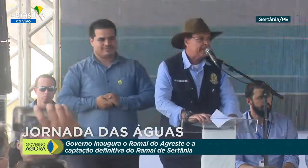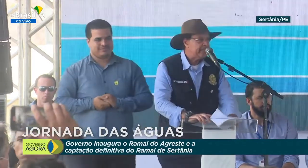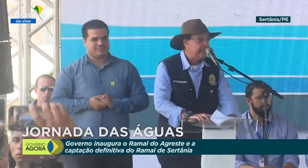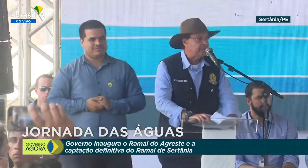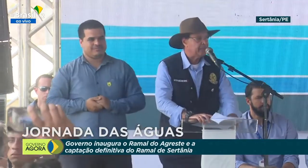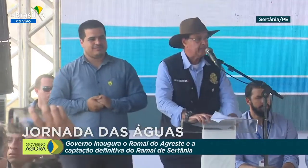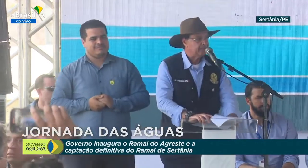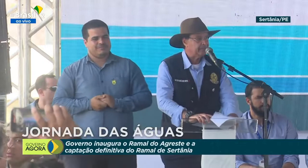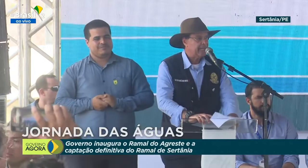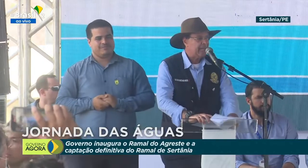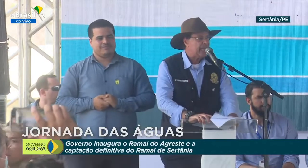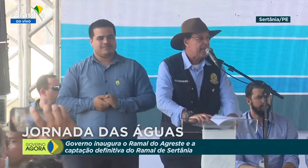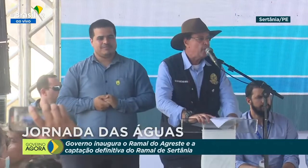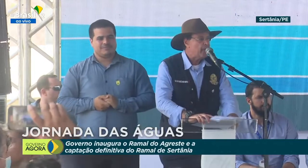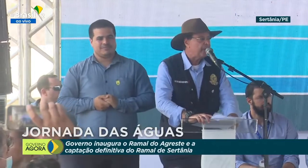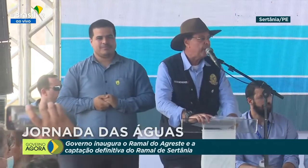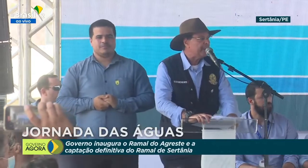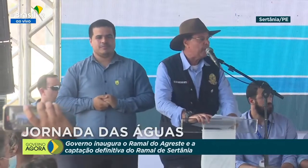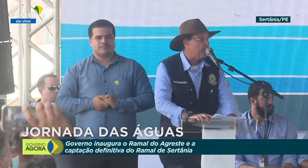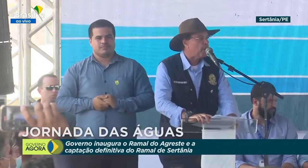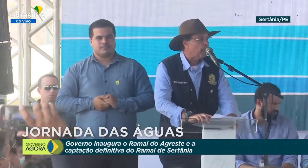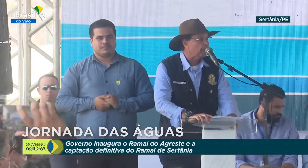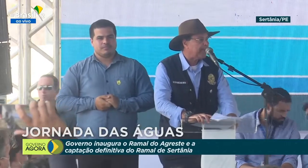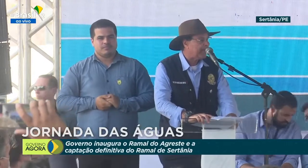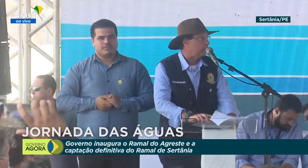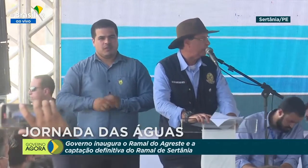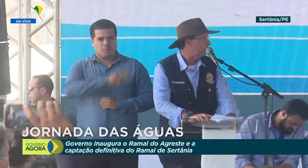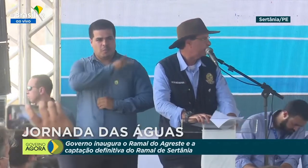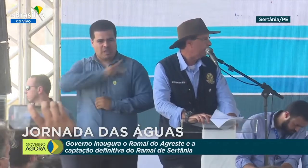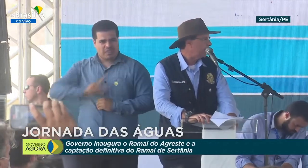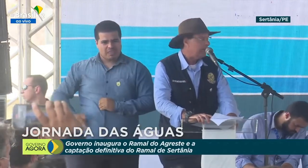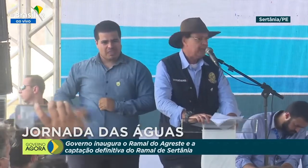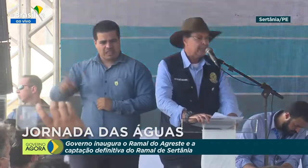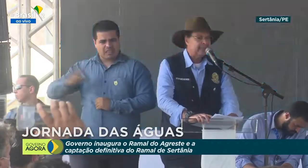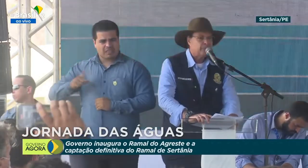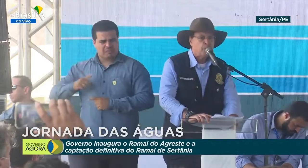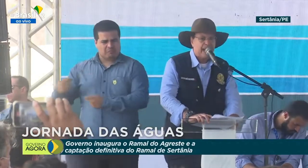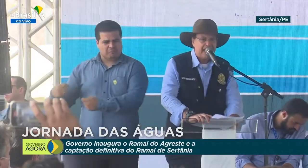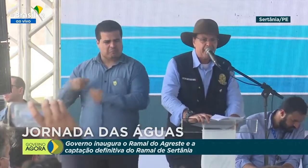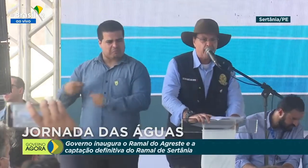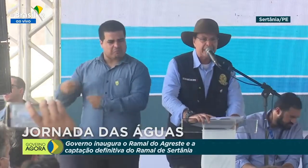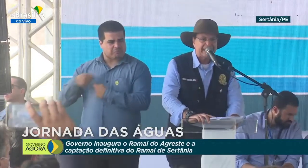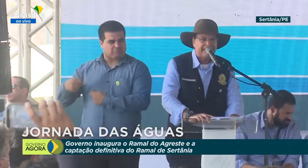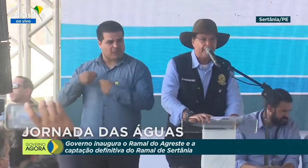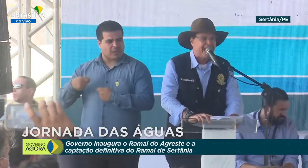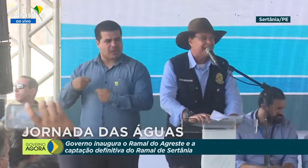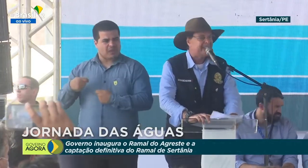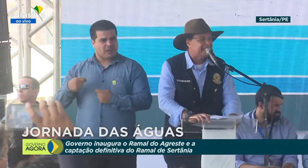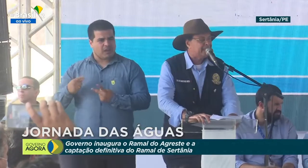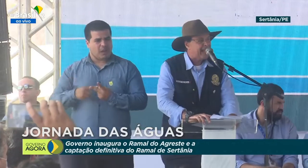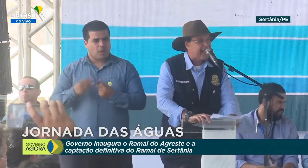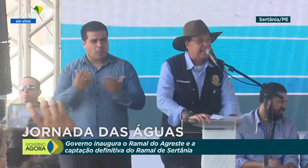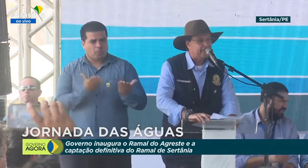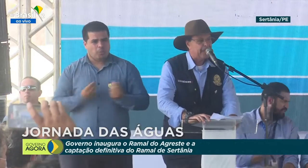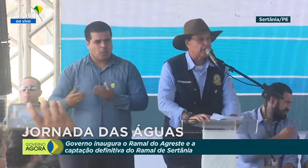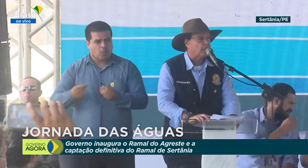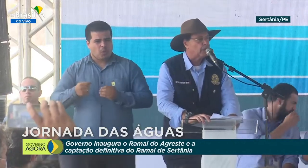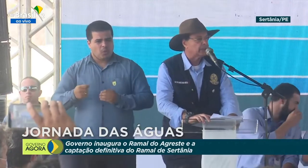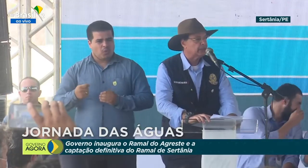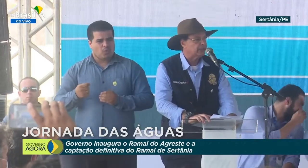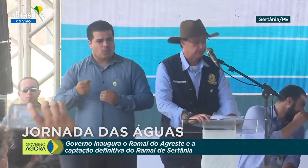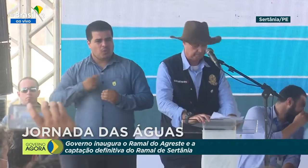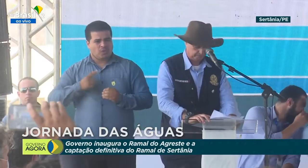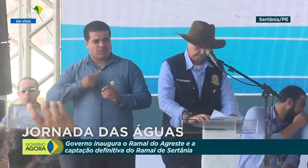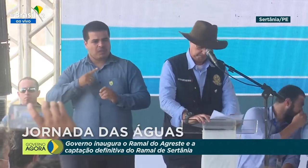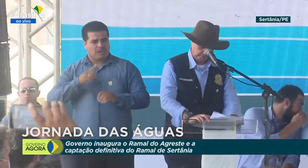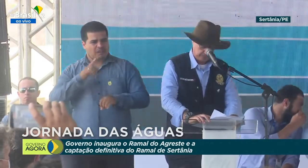Um presidente que nunca foi tão boicotado, nunca levou tanta facada pelas